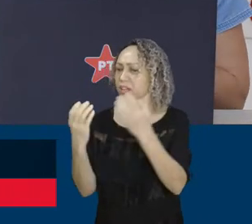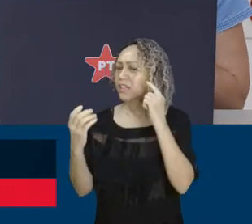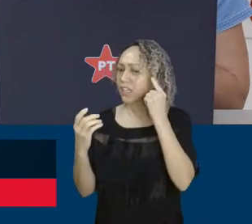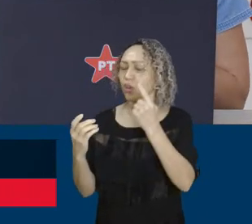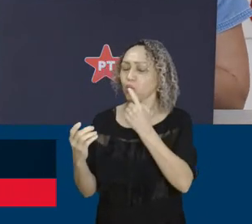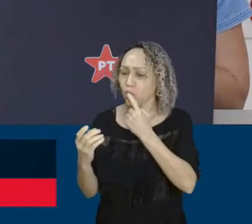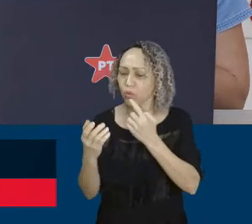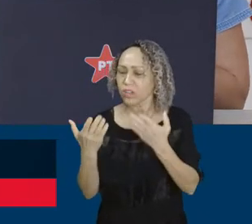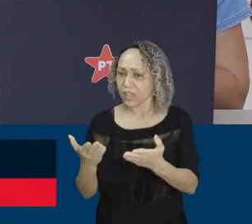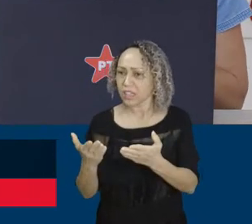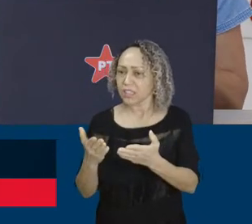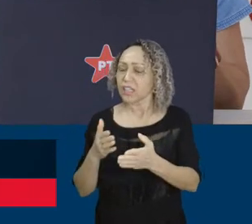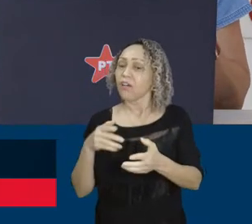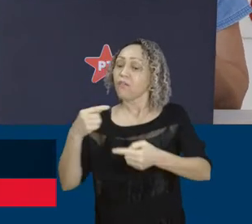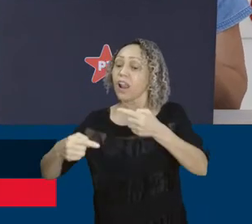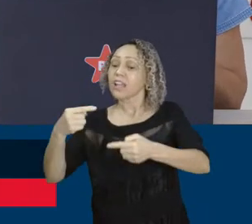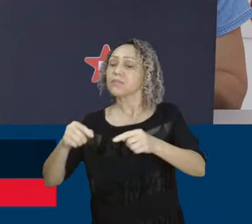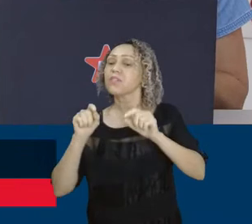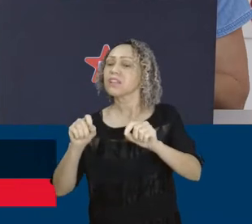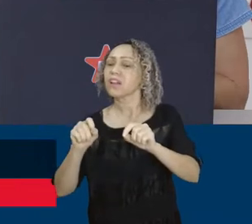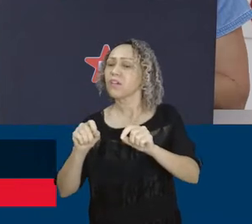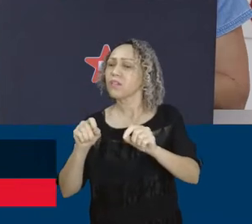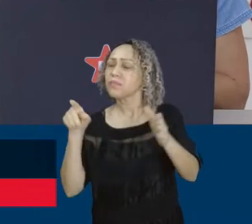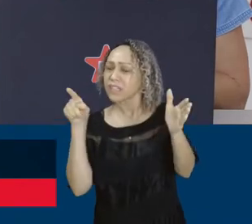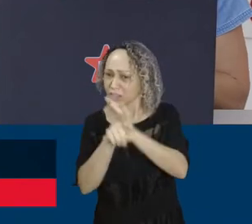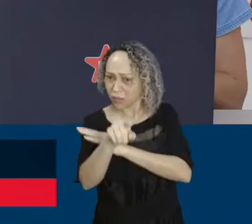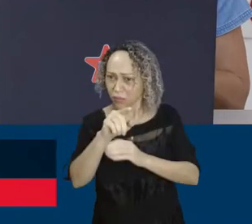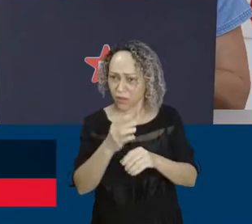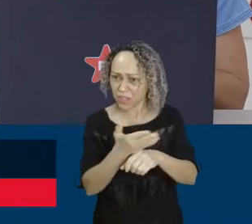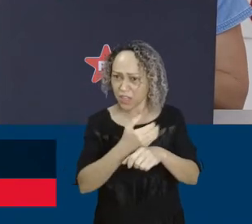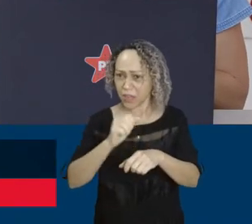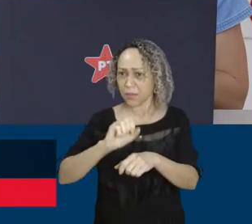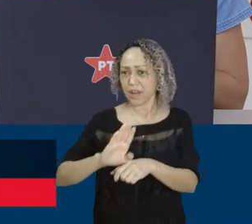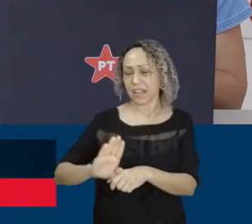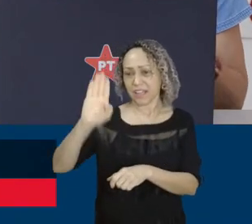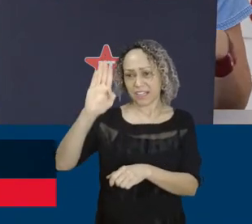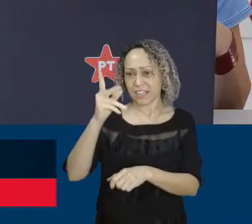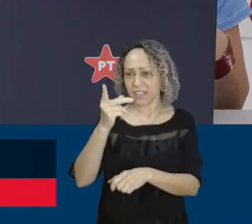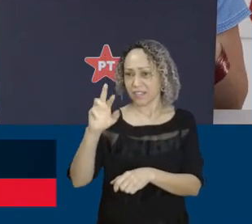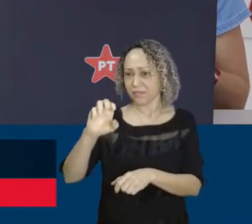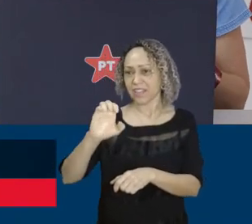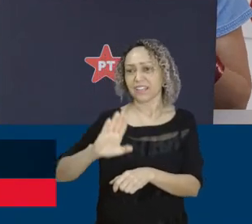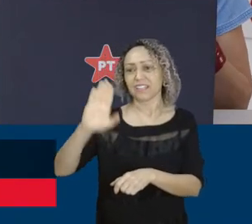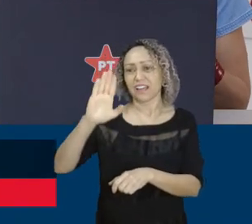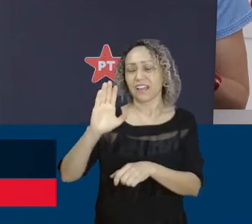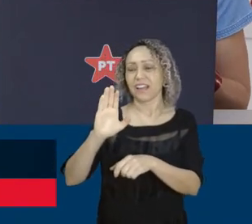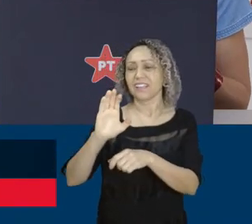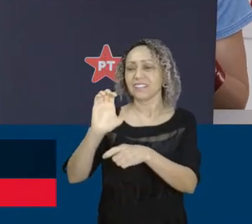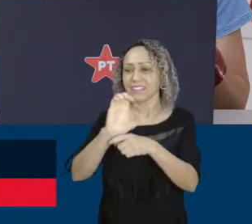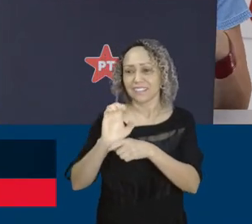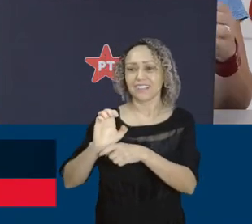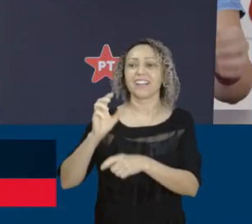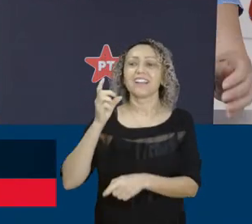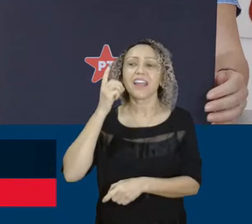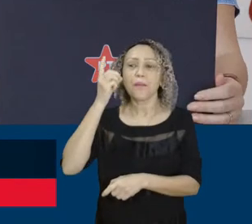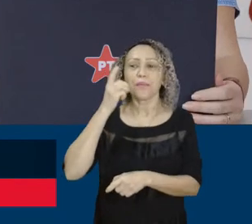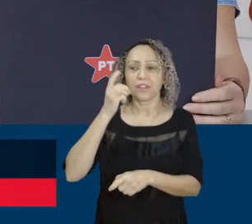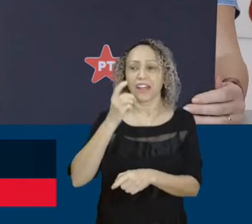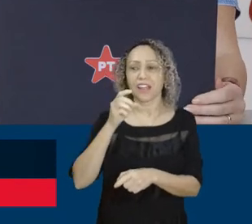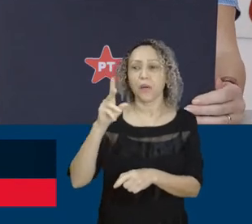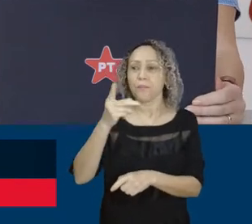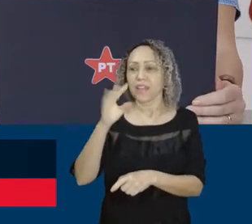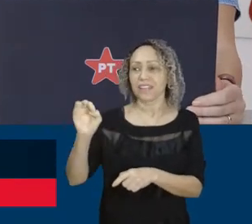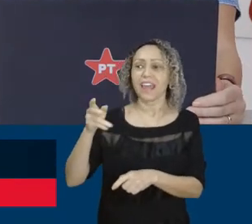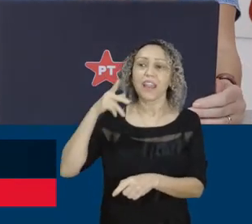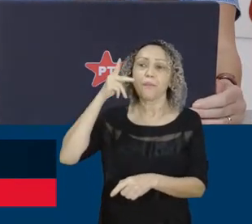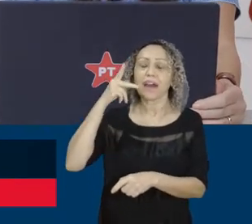falar, falando de política, você é pré-candidato a deputado estadual pelo PT da Paraíba e eu queria que você contasse